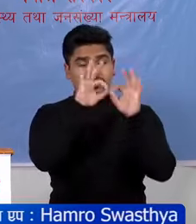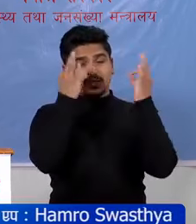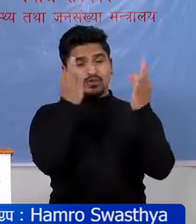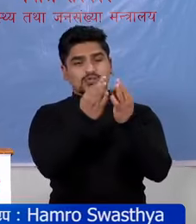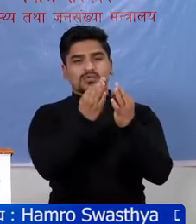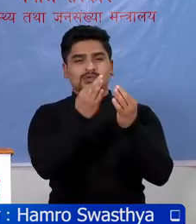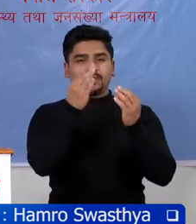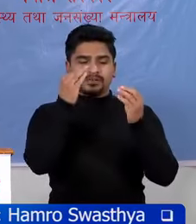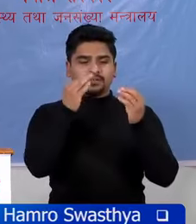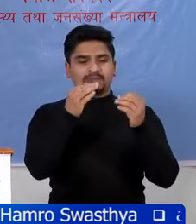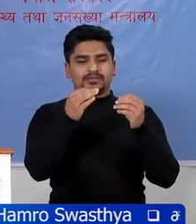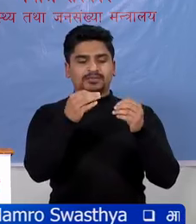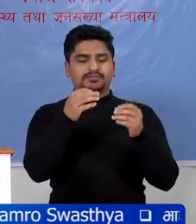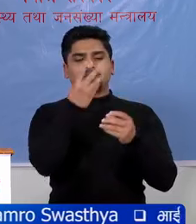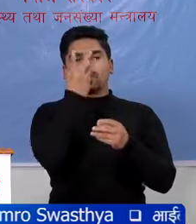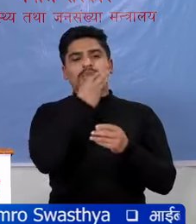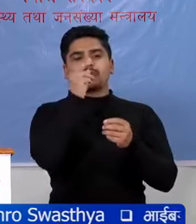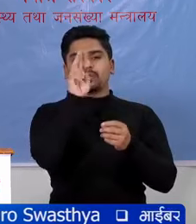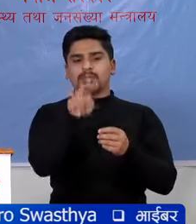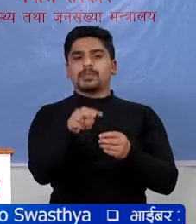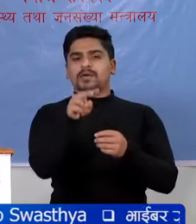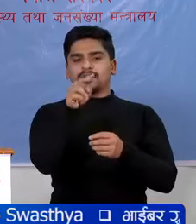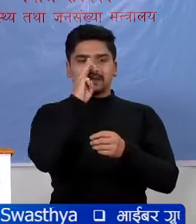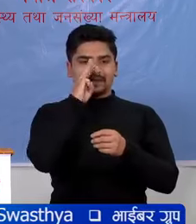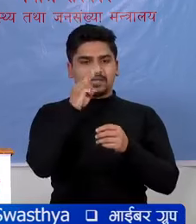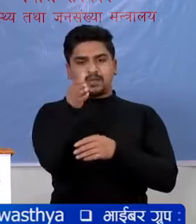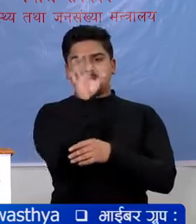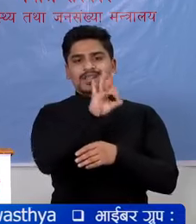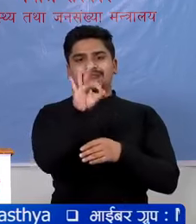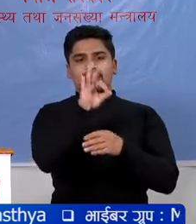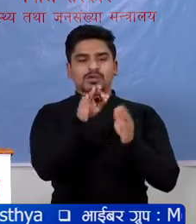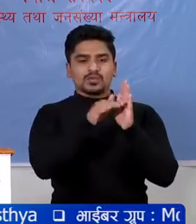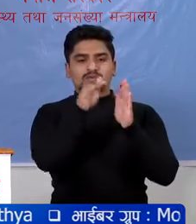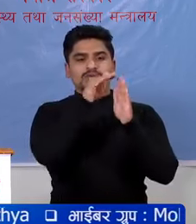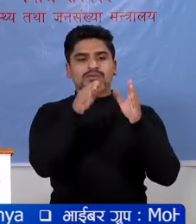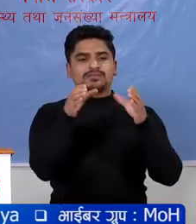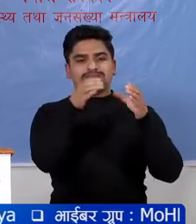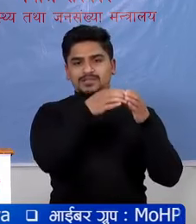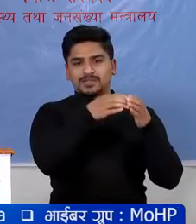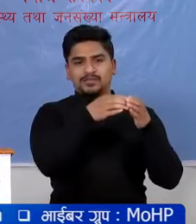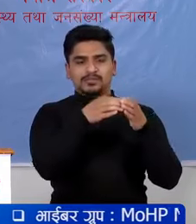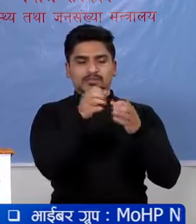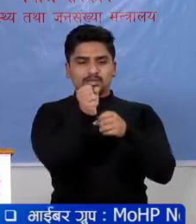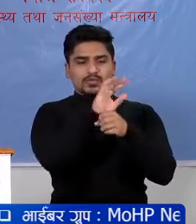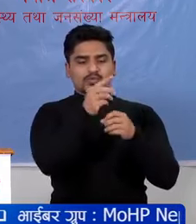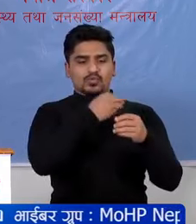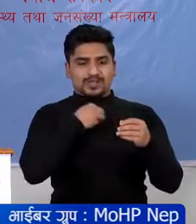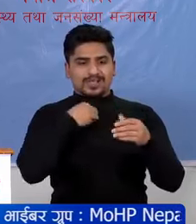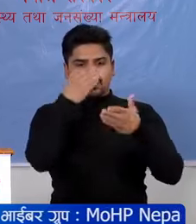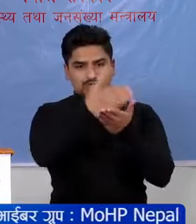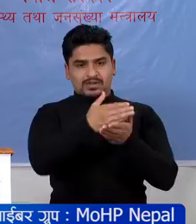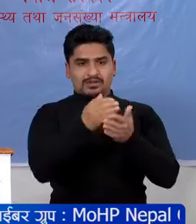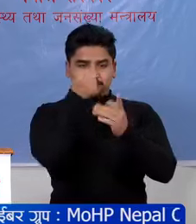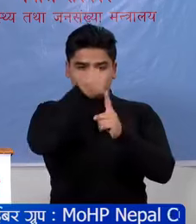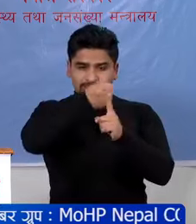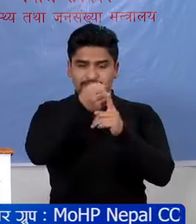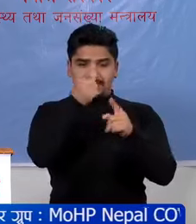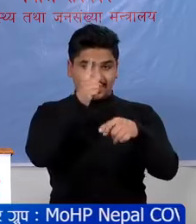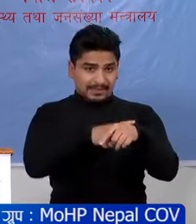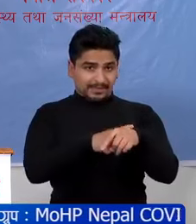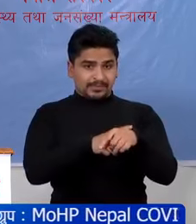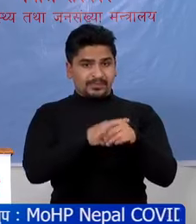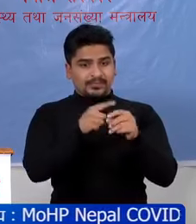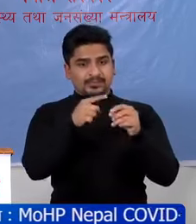अस्तब एस्ता वहिरेको समया पनि एस मुंताले को उच्छ तक टीम और आत्र कोबीट 19 को उप्चार रोप्थाम मा खटी रहेको ब्याला